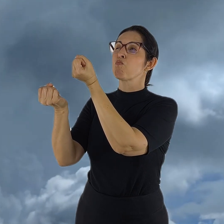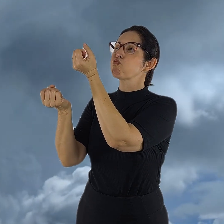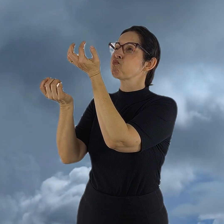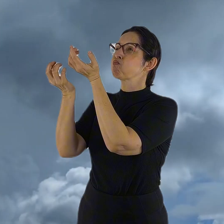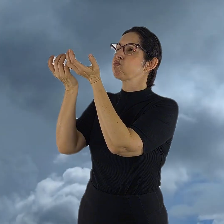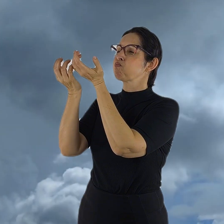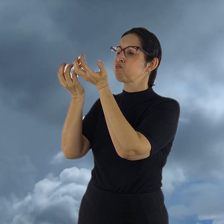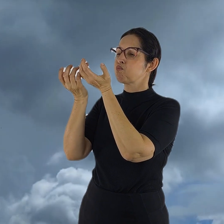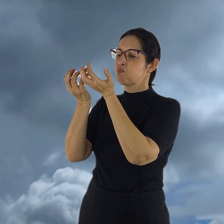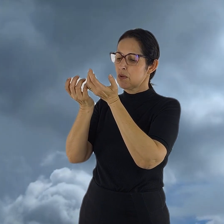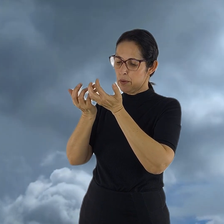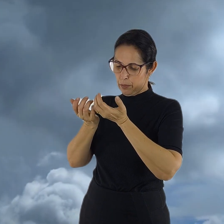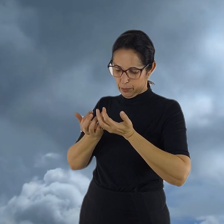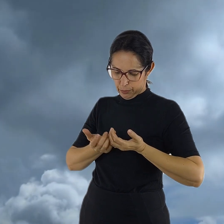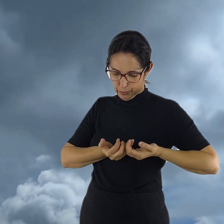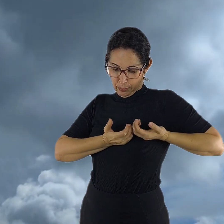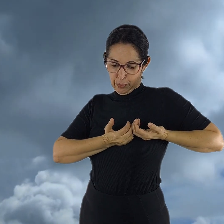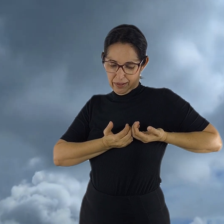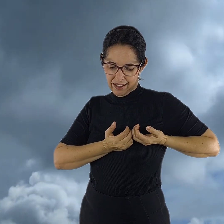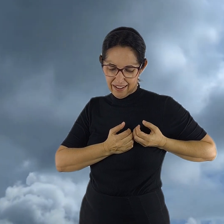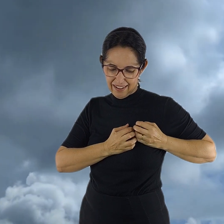Aleluia.